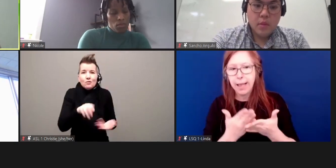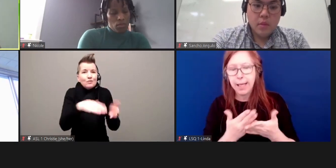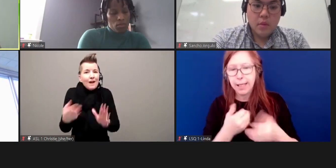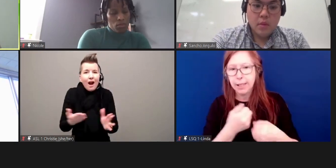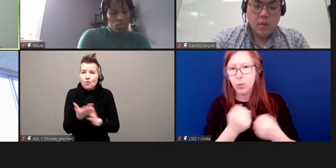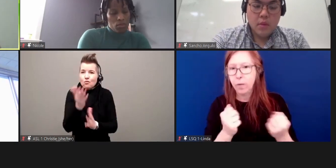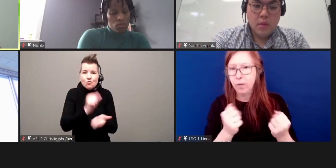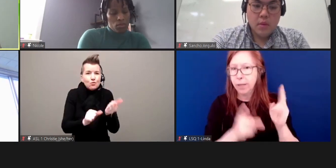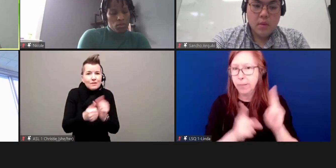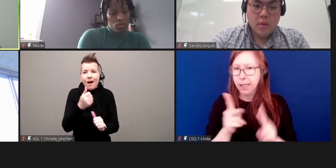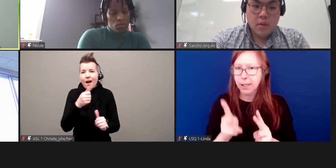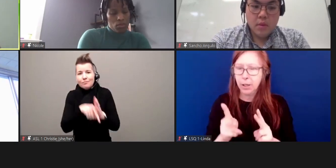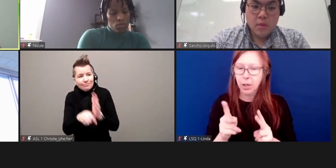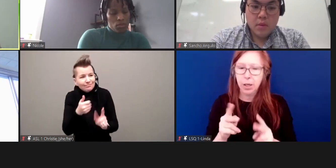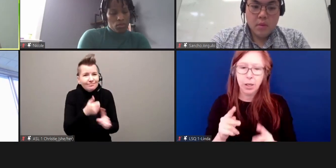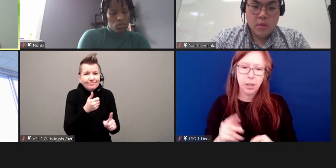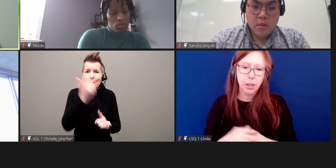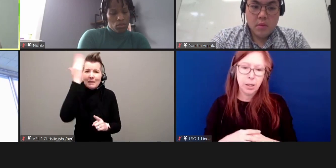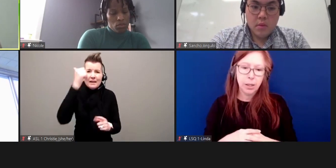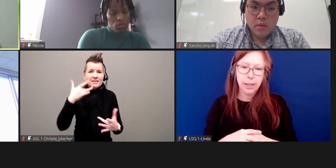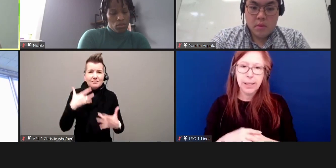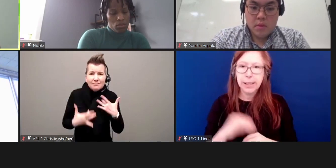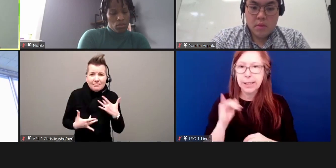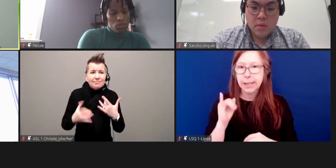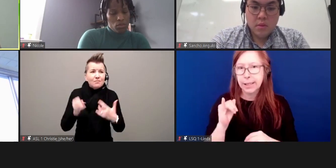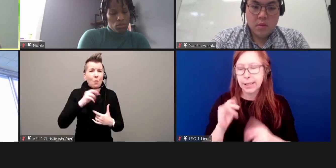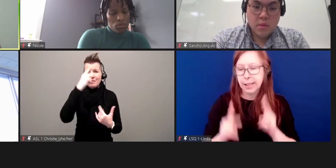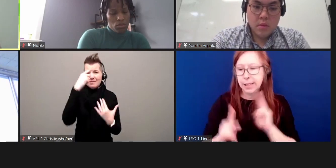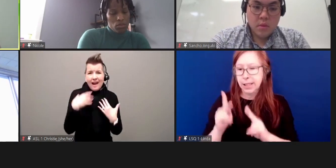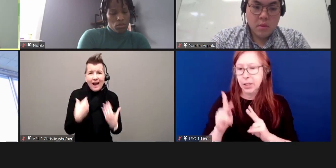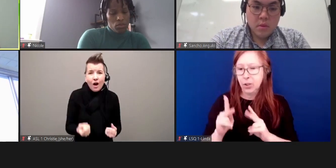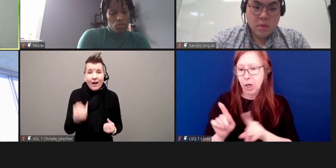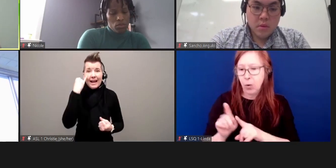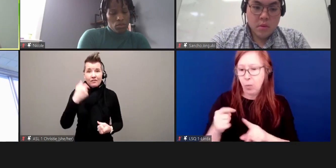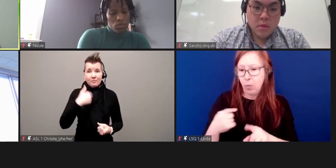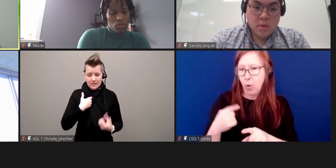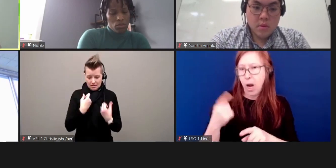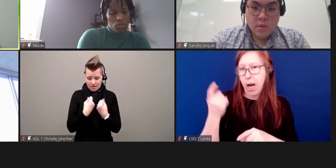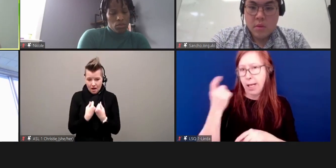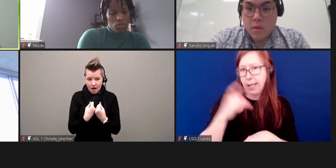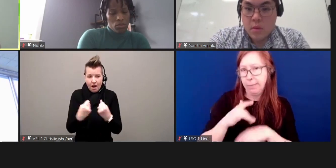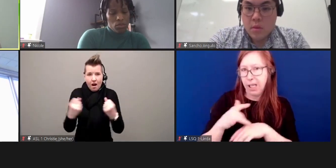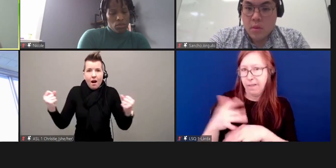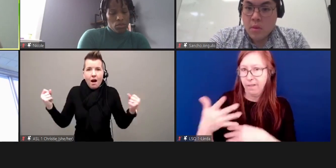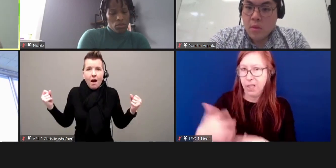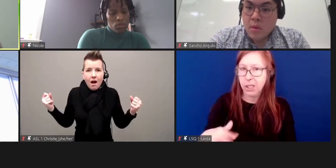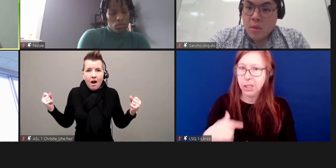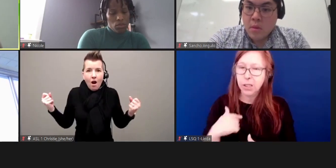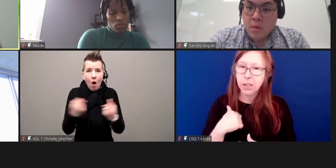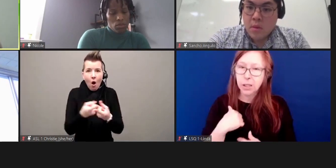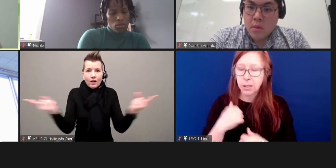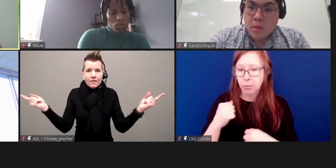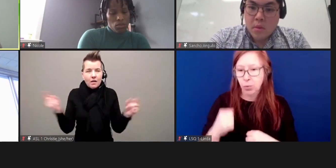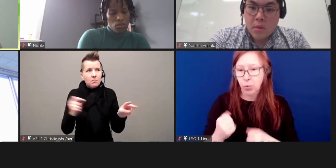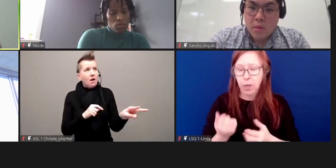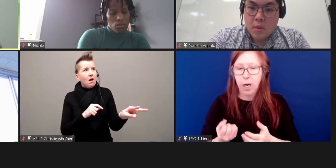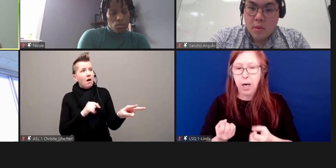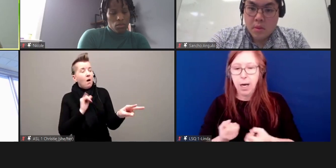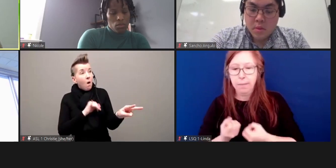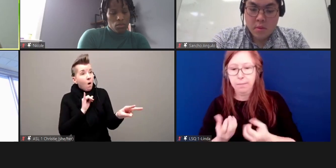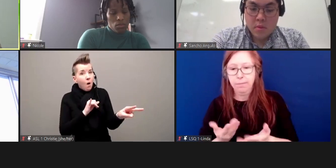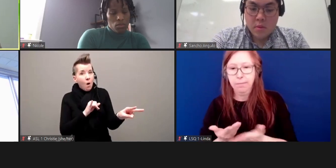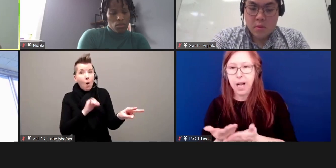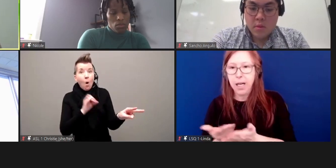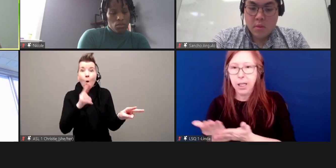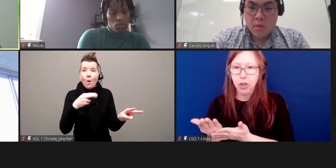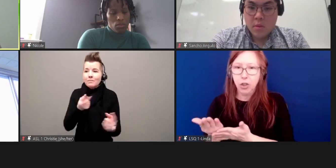gens comme moi qui sont passés à travers ces mêmes expériences pourraient partager ce qu'ils ont appris,